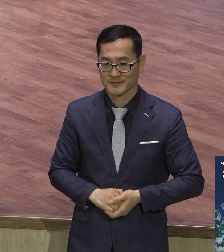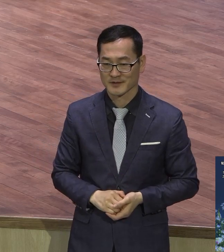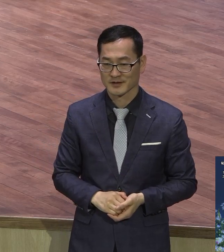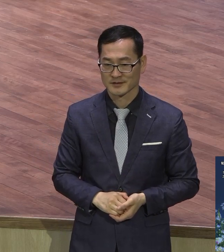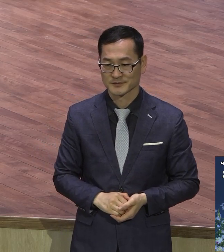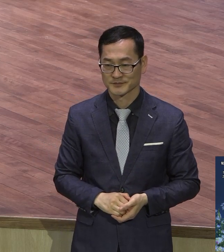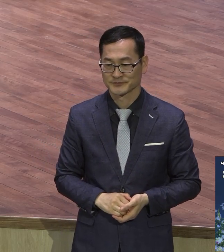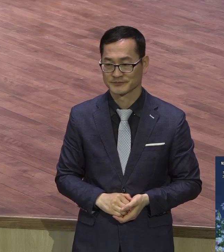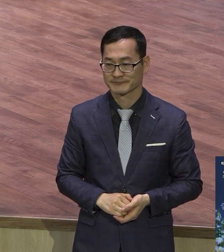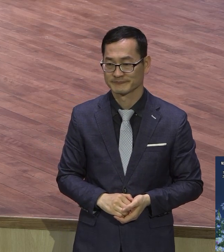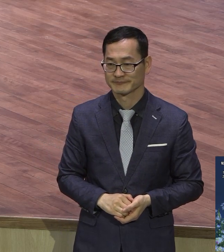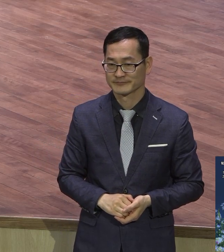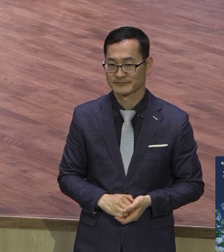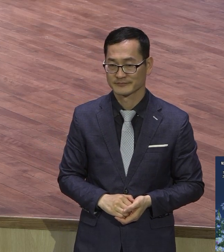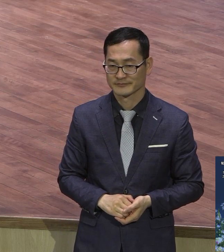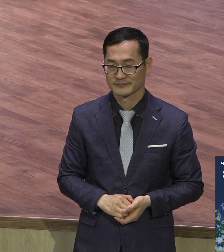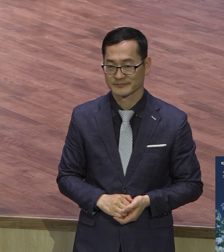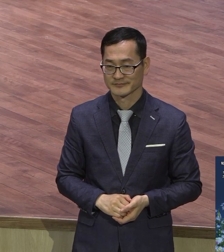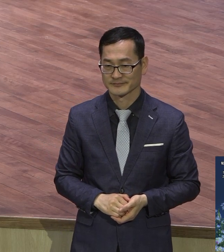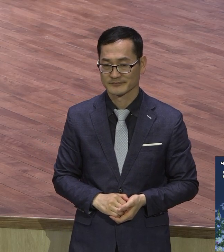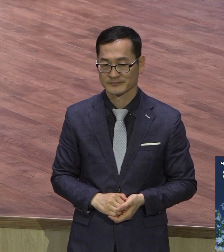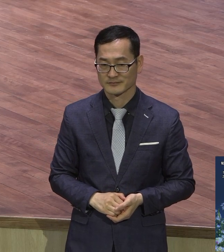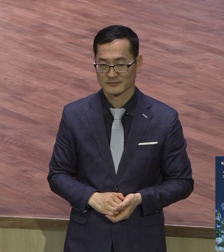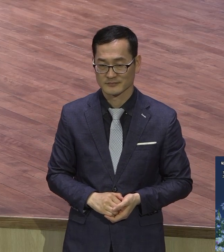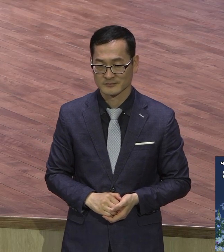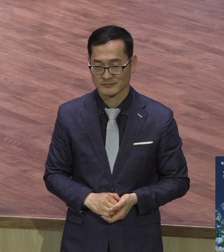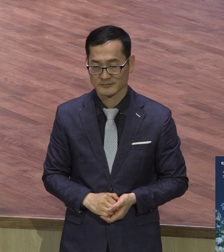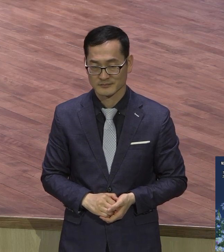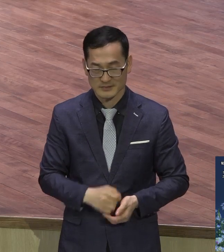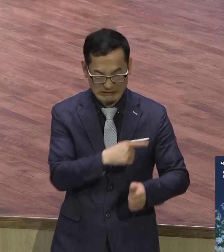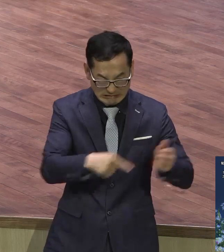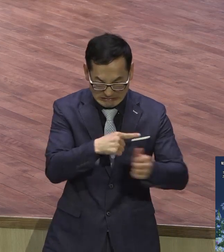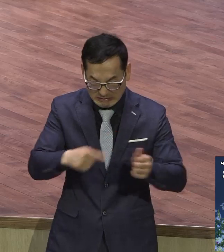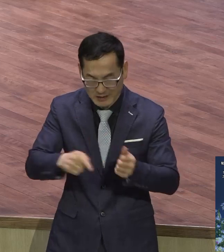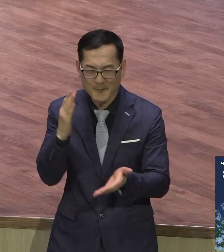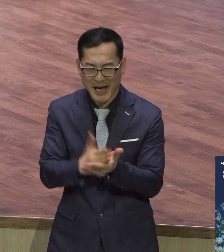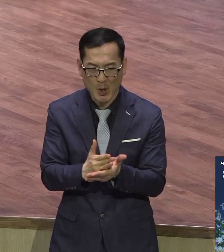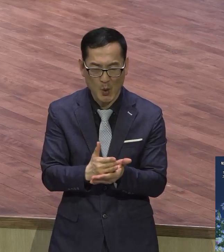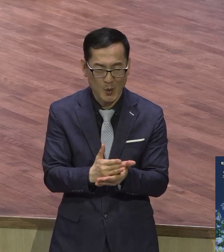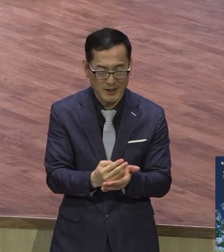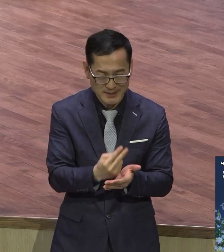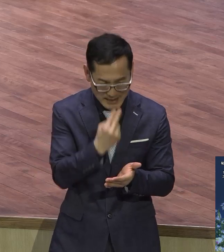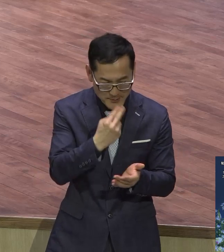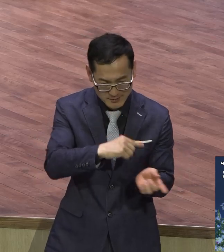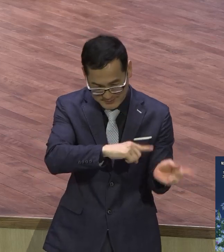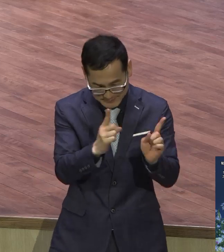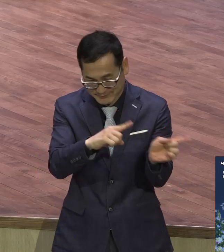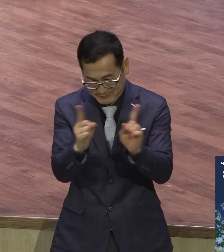관계 죽이는 거 하지 말고 없애는 거 하지 말고 살리는 관계